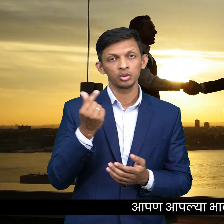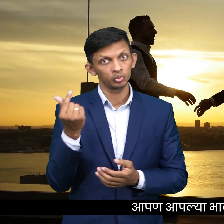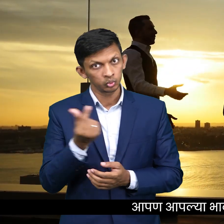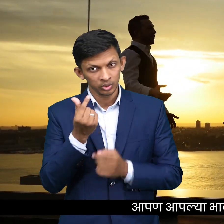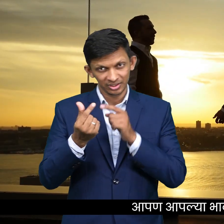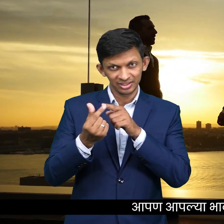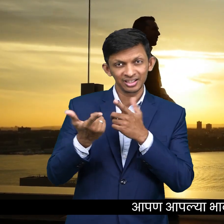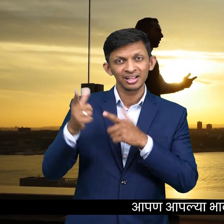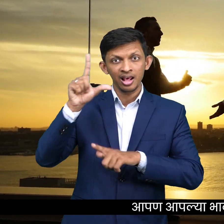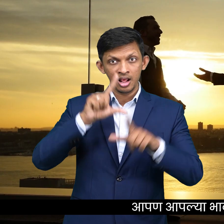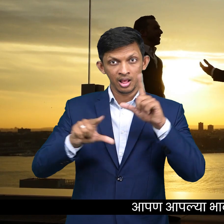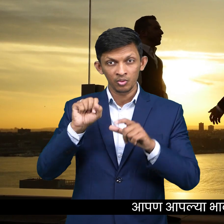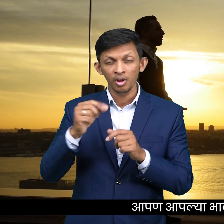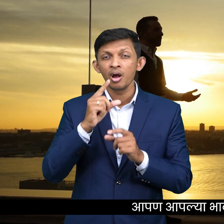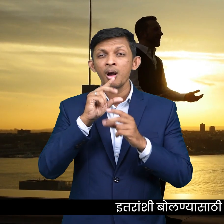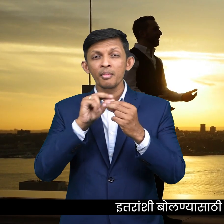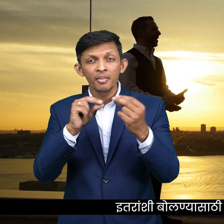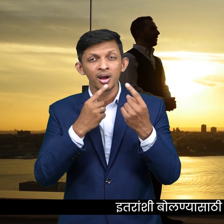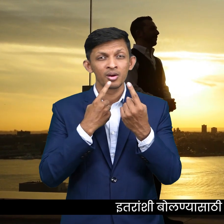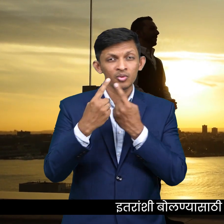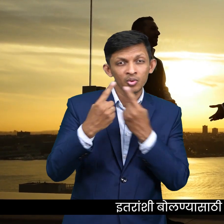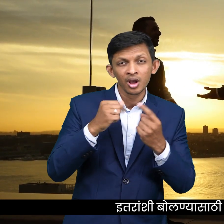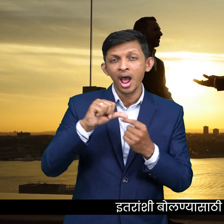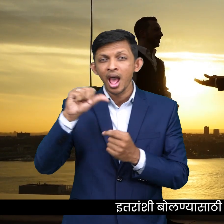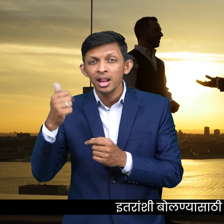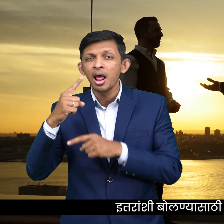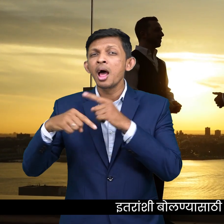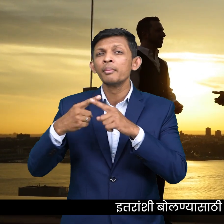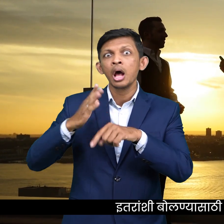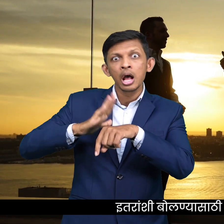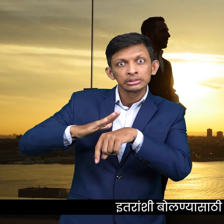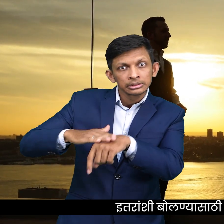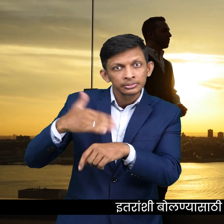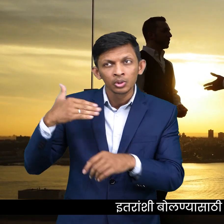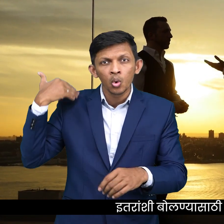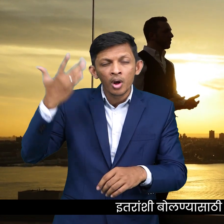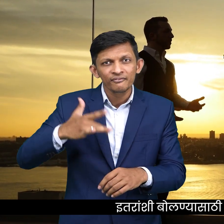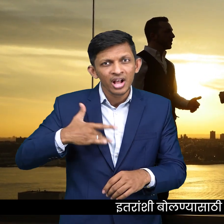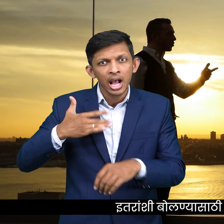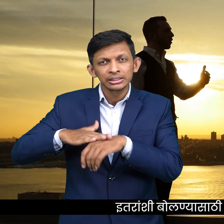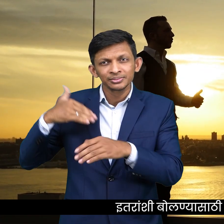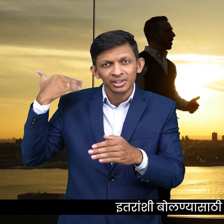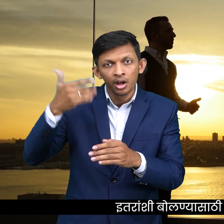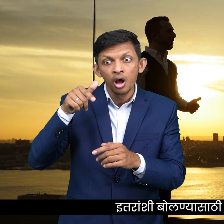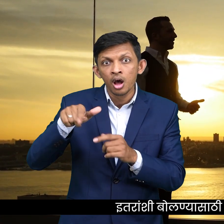आपल्या भावना आणि अनुभवांबद्दल इतरांशी बोलण्यासाठी देखील भाषेचा वापर करतो.